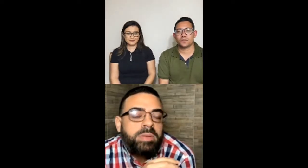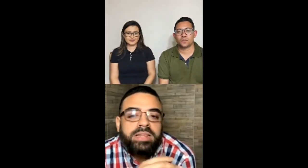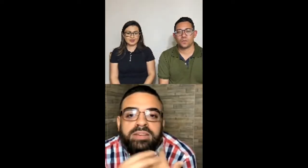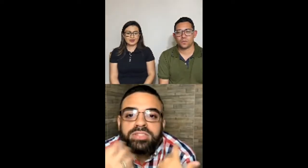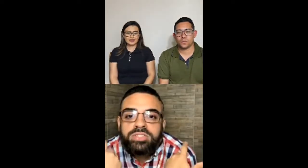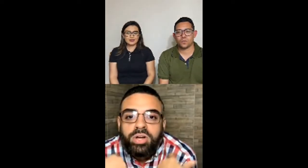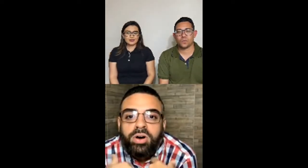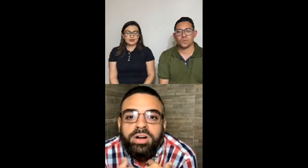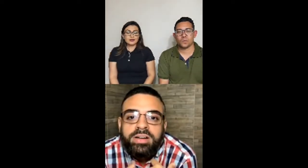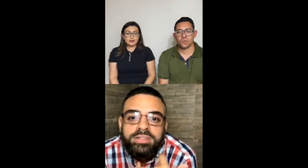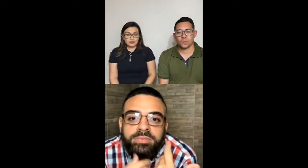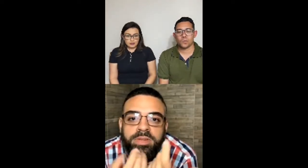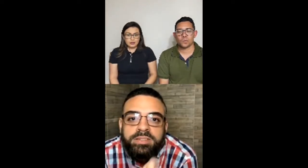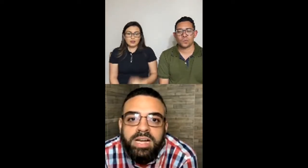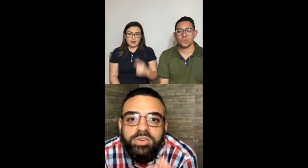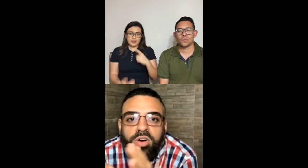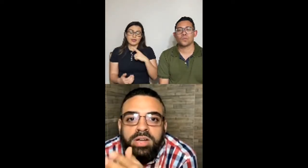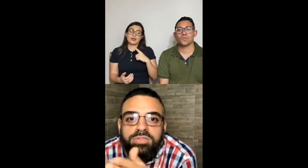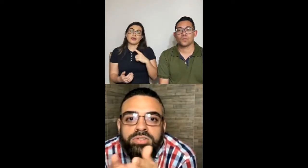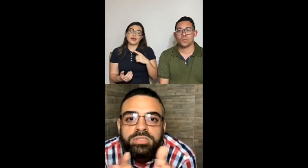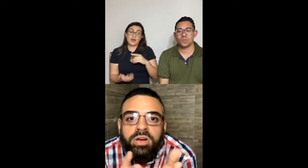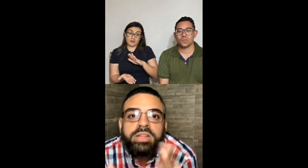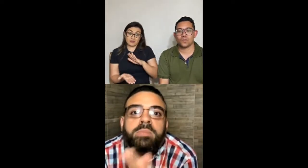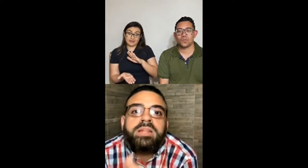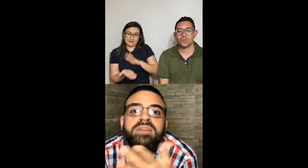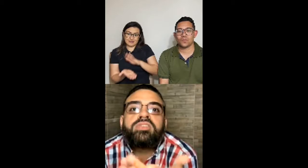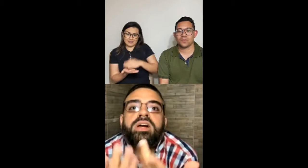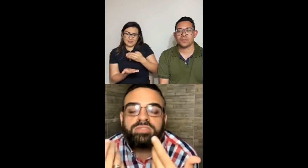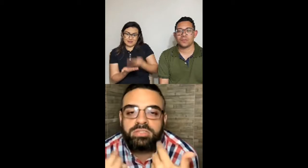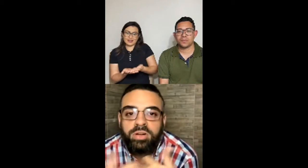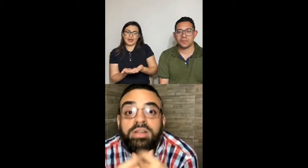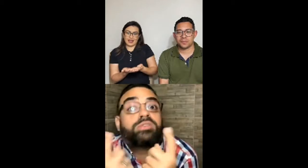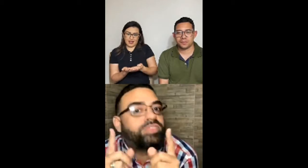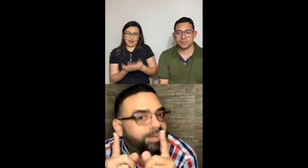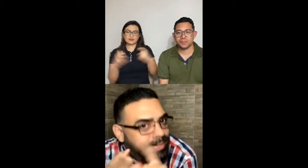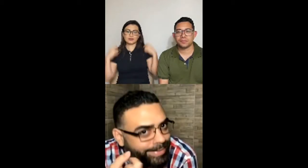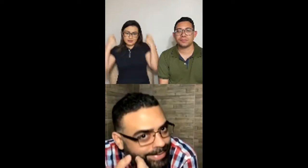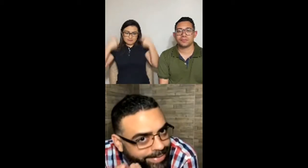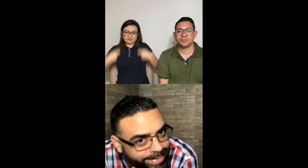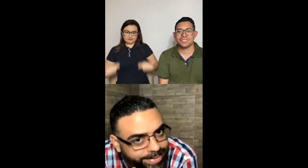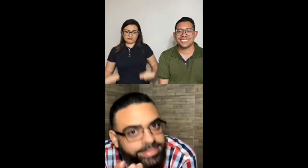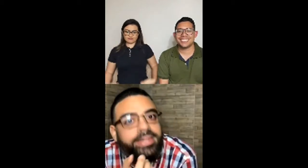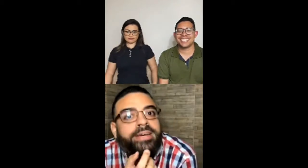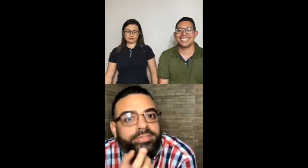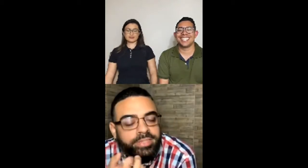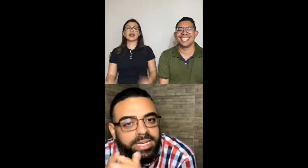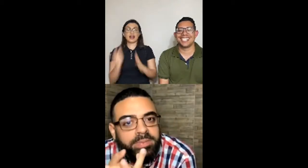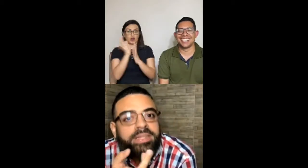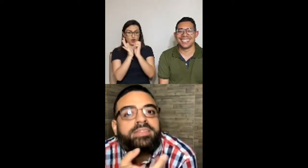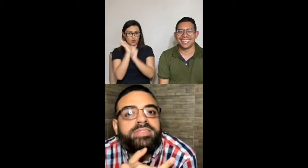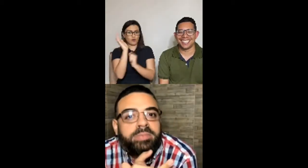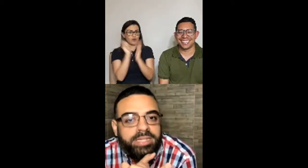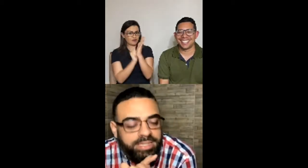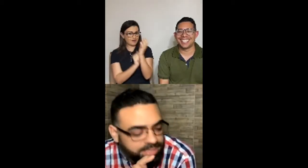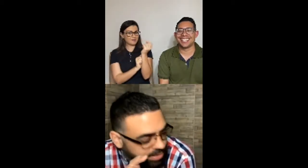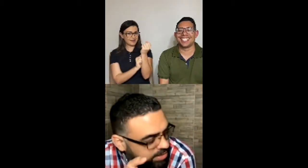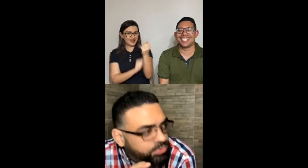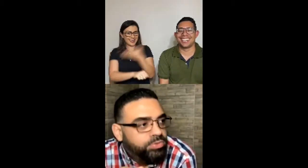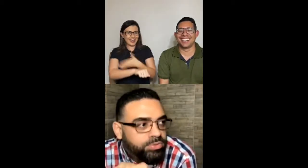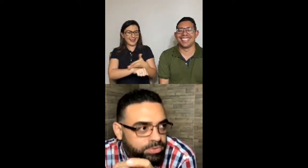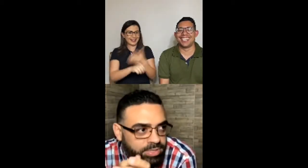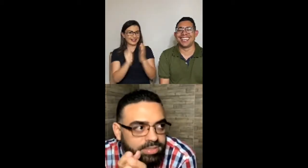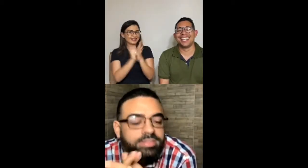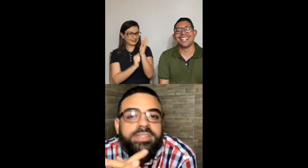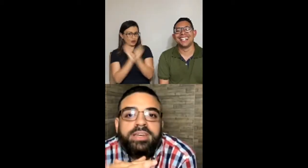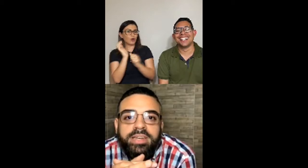Nossa, demais. Demais. Aí, assim, eu interpretava de toga, quando eu ficava o coral todo de toga, eu interpretava o coral de